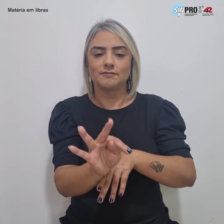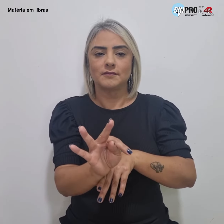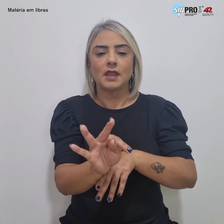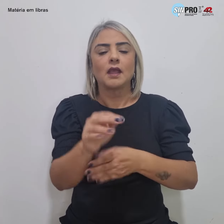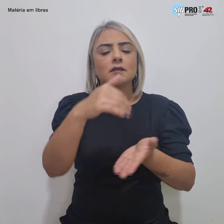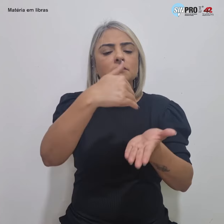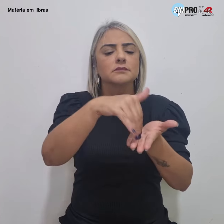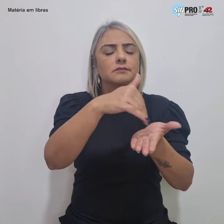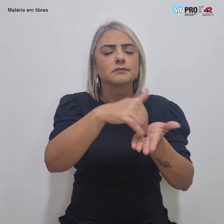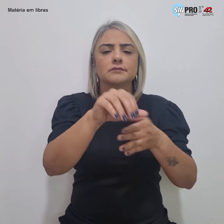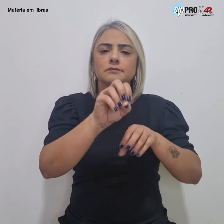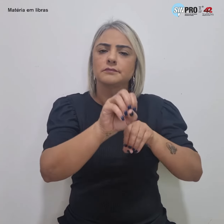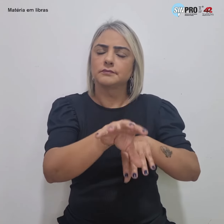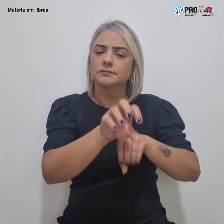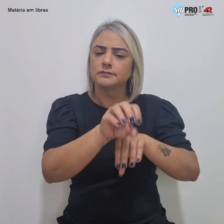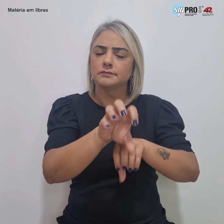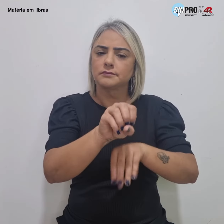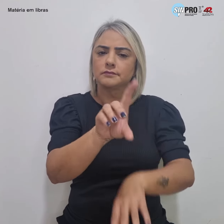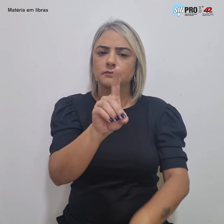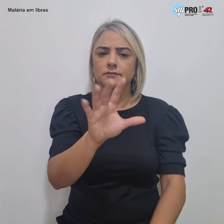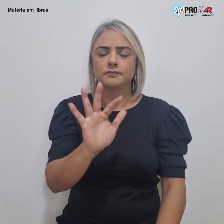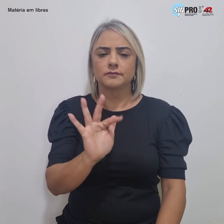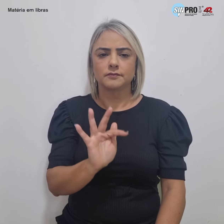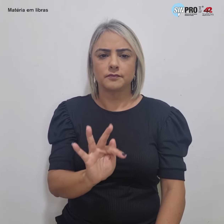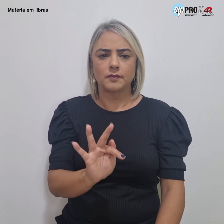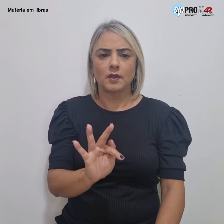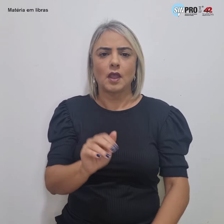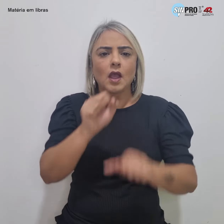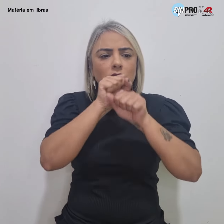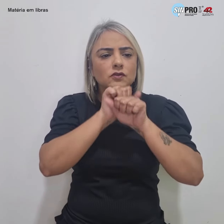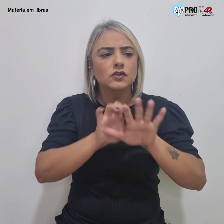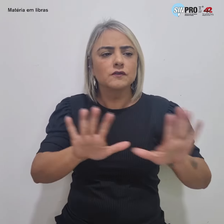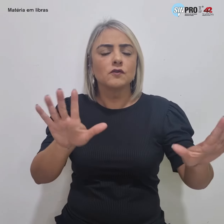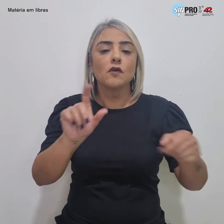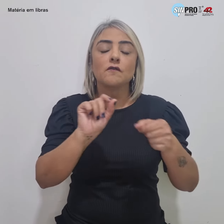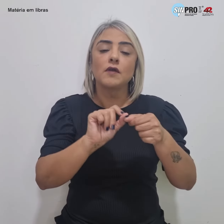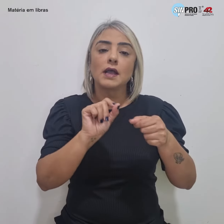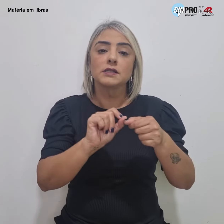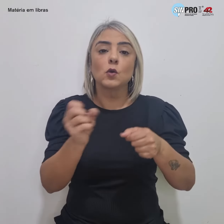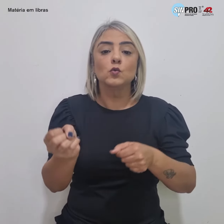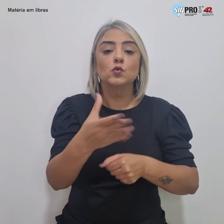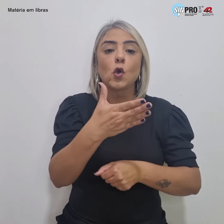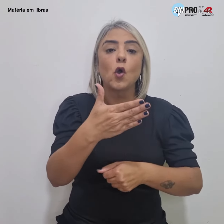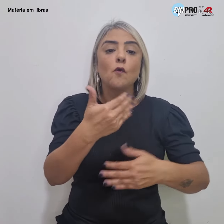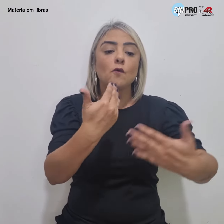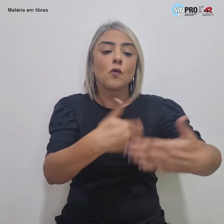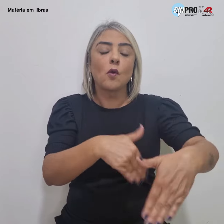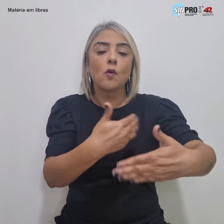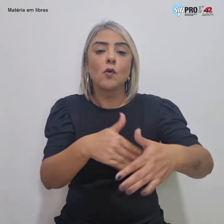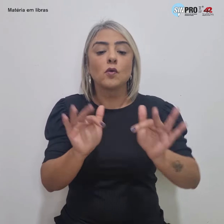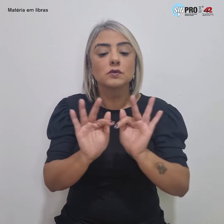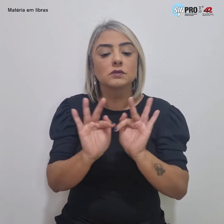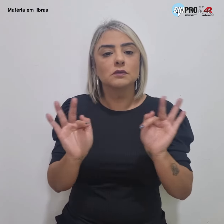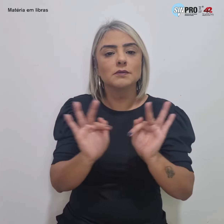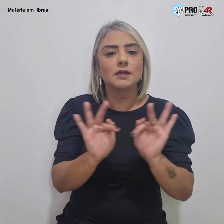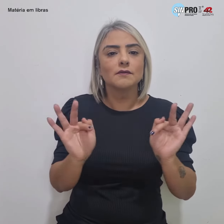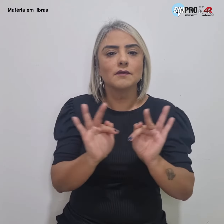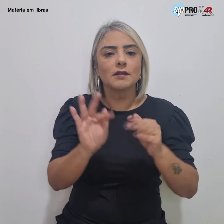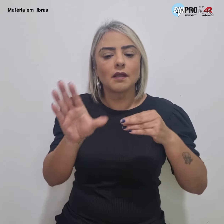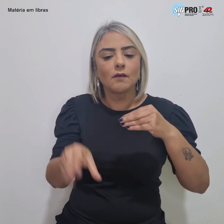secretaria de educação Sr DF divulgou a realização de processo seletivo simplificado complementar